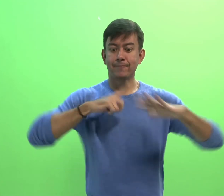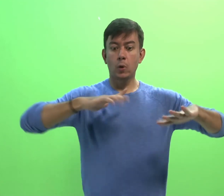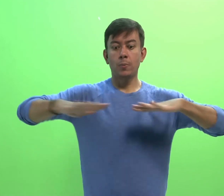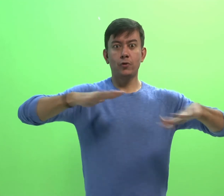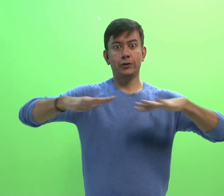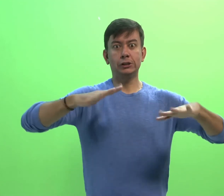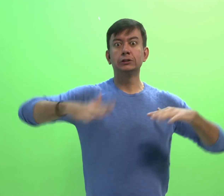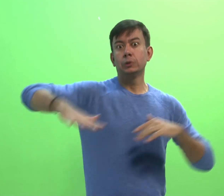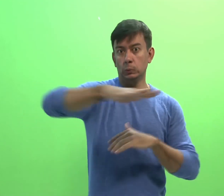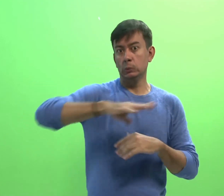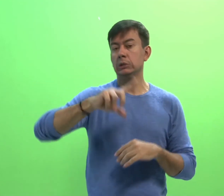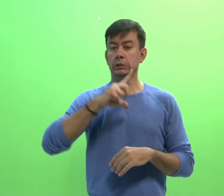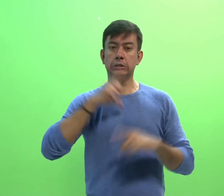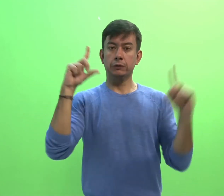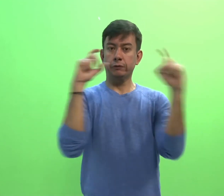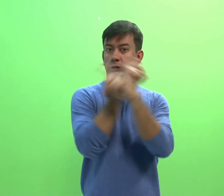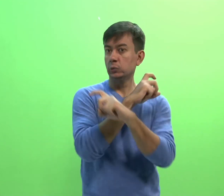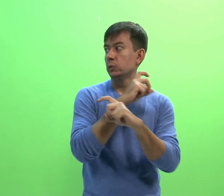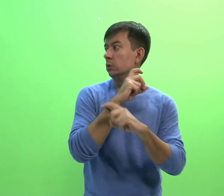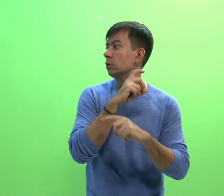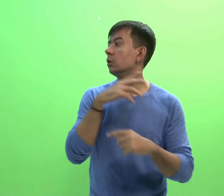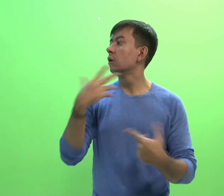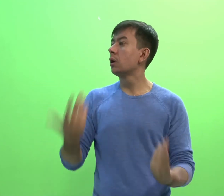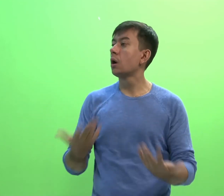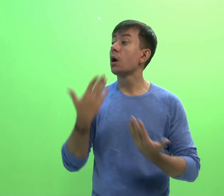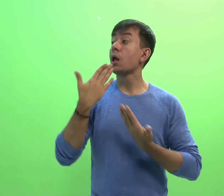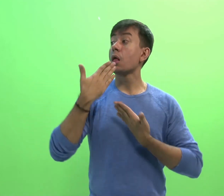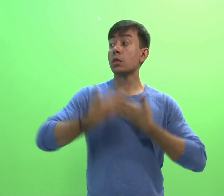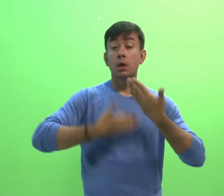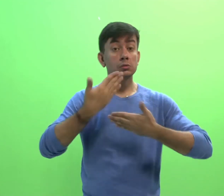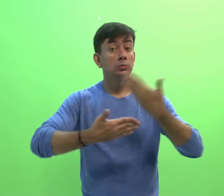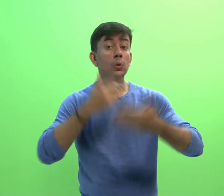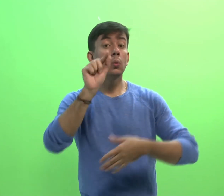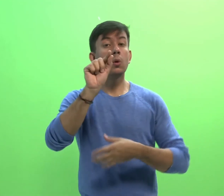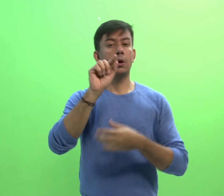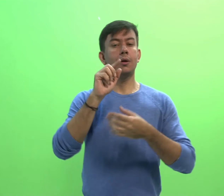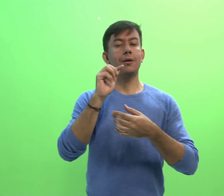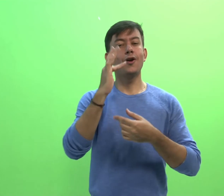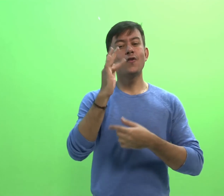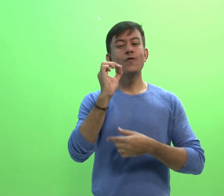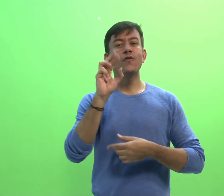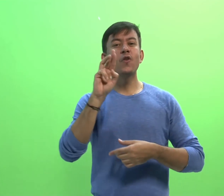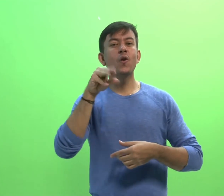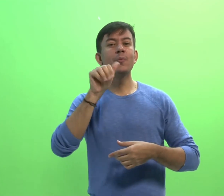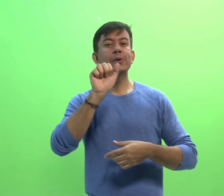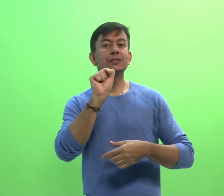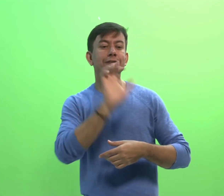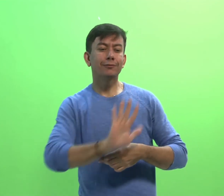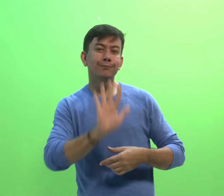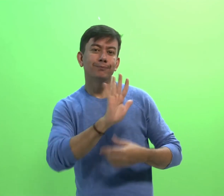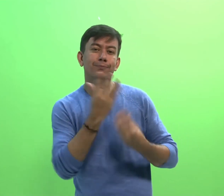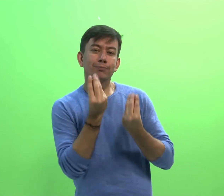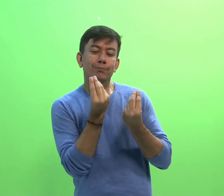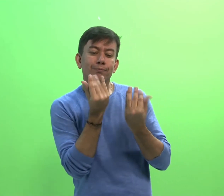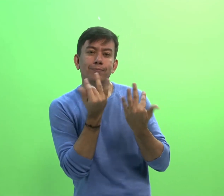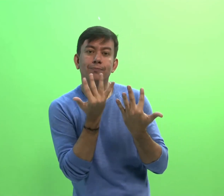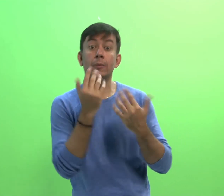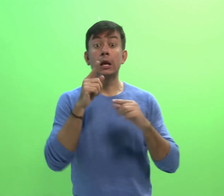sinal, mas é possível desenvolver as formas. Como desenvolver as formas? O sentido de ir e